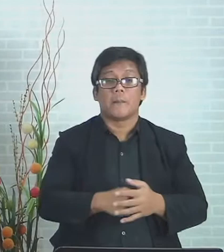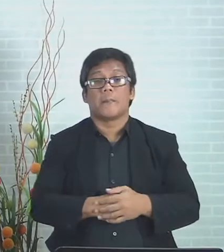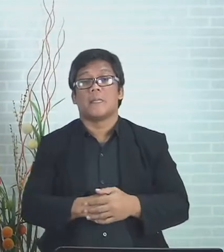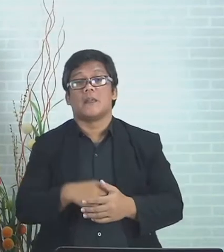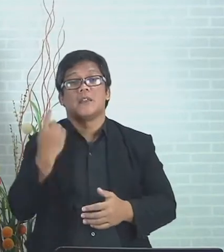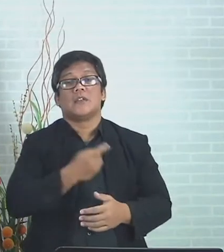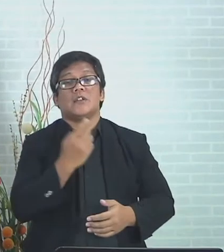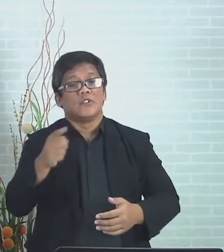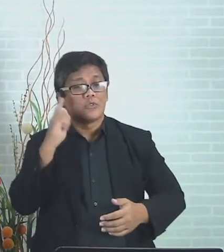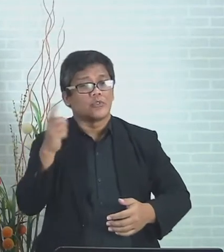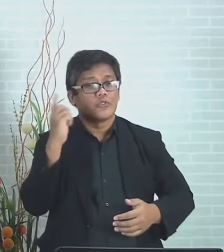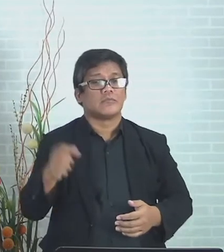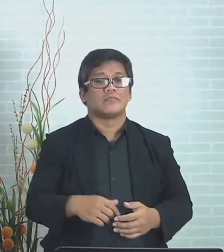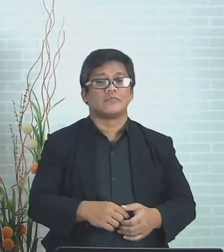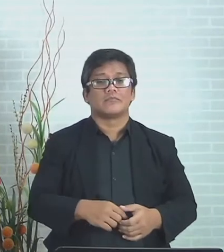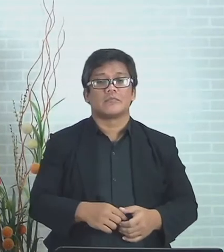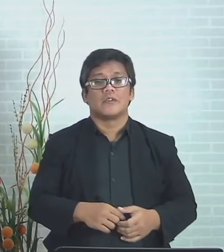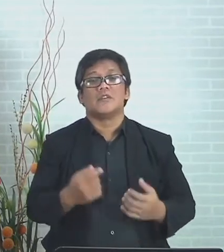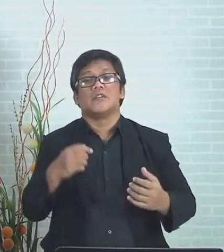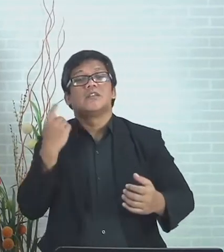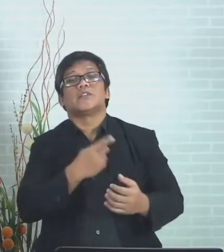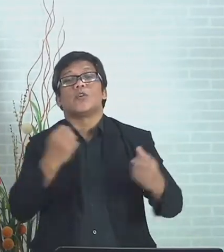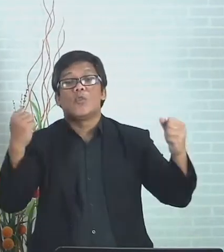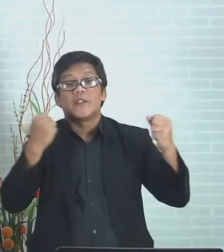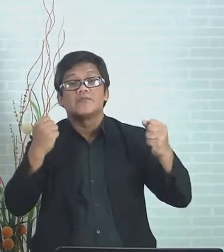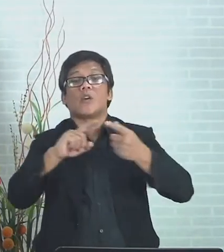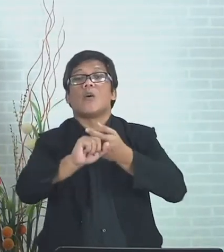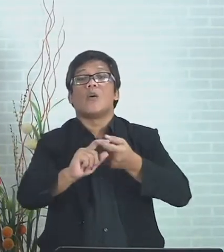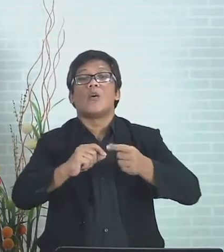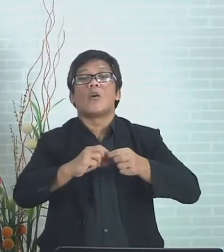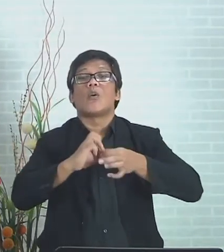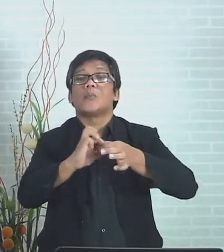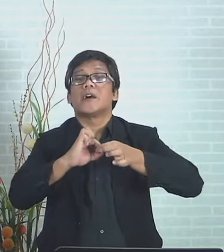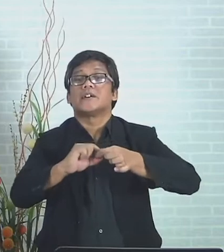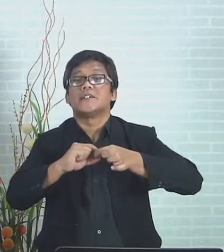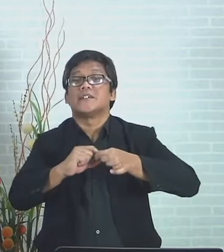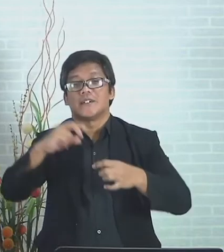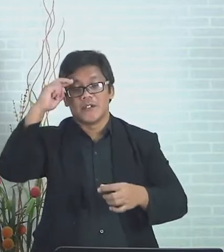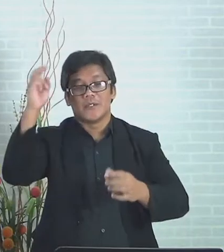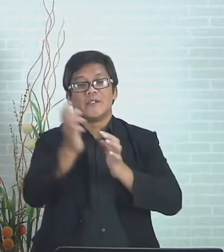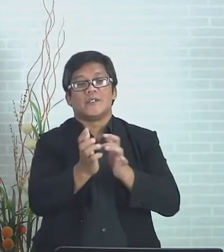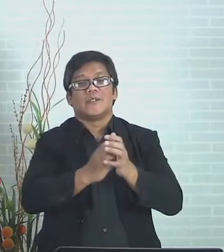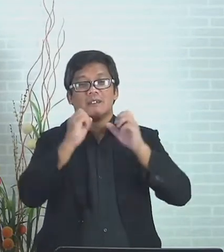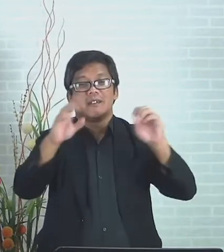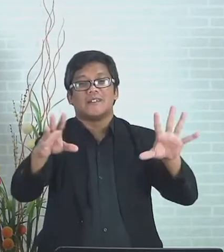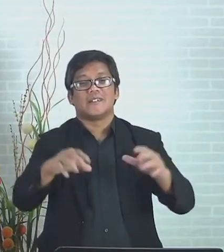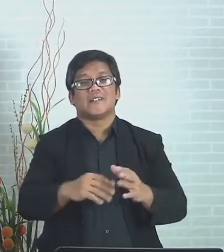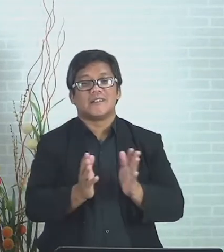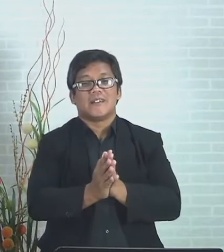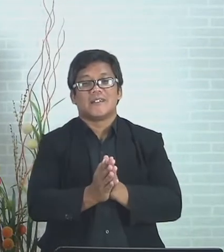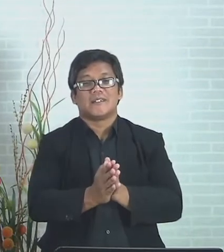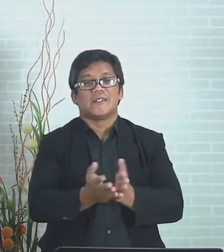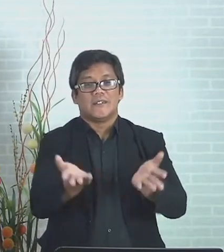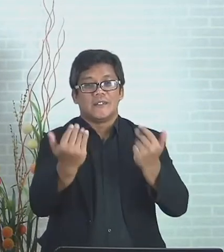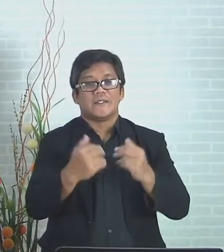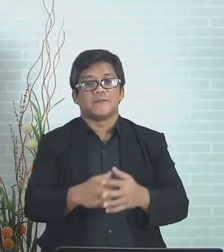kita terus supaya kita semakin hari semakin dikuatkan dan iman kita diperkuat Tuhan Yesus memberkati kita semua dan